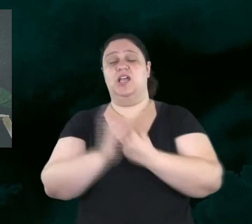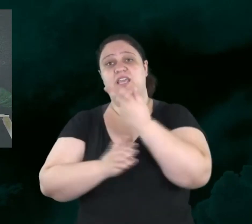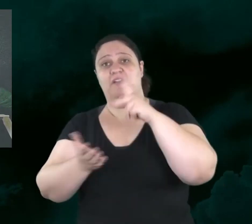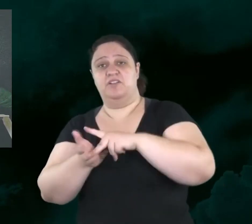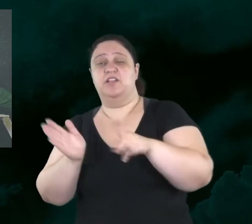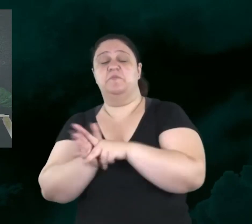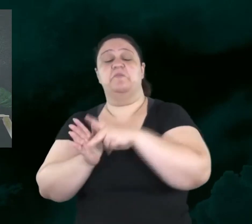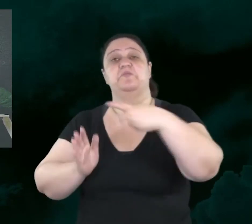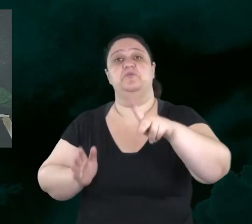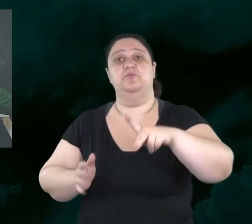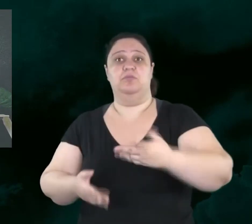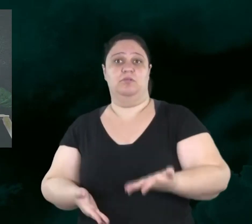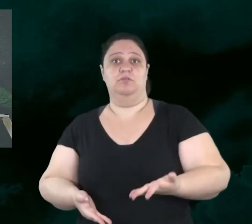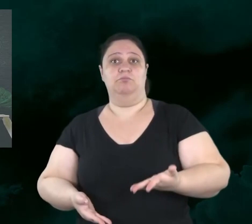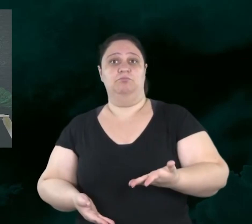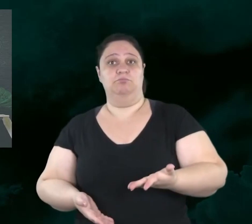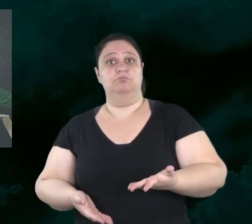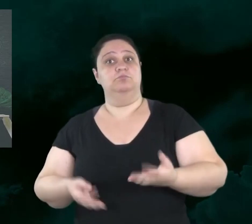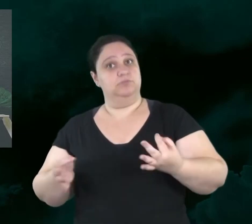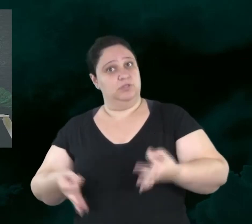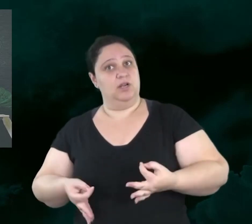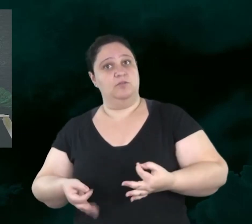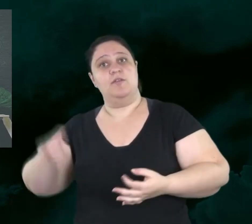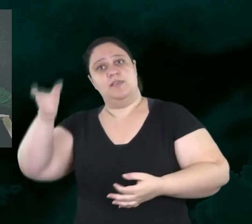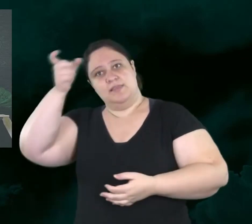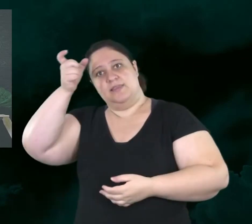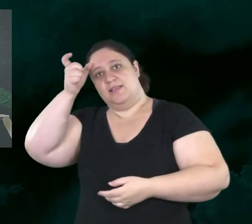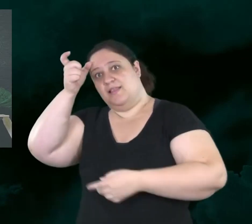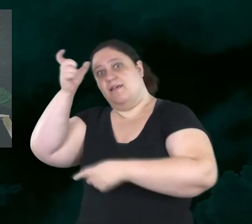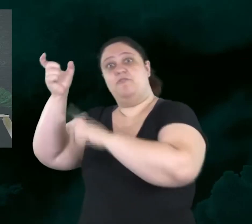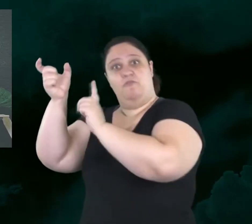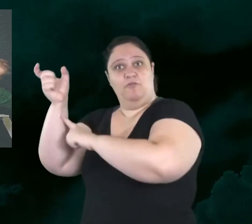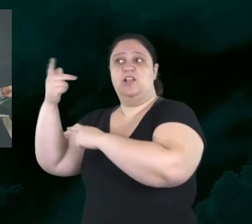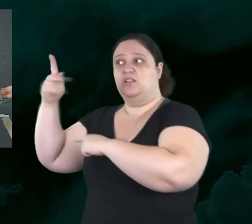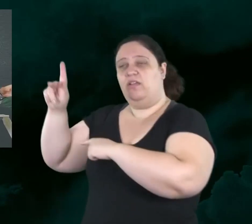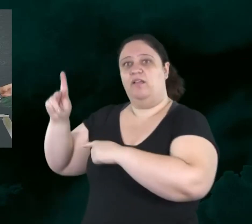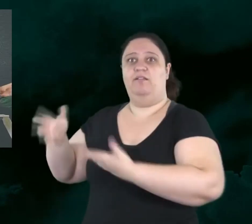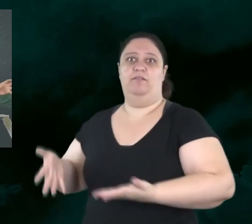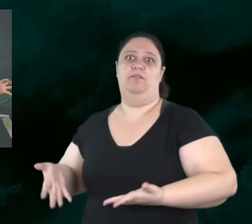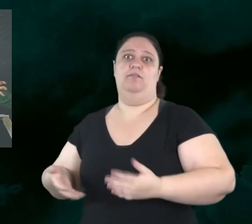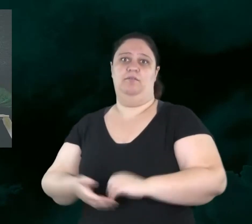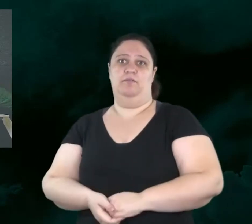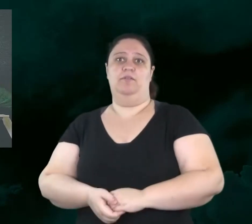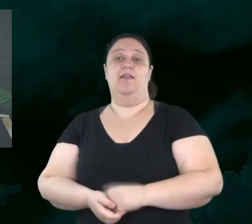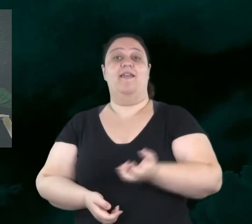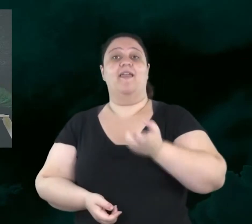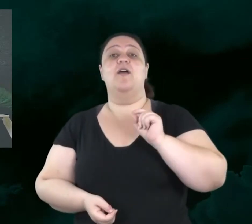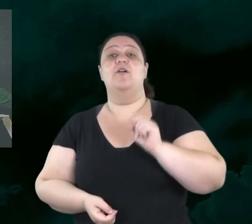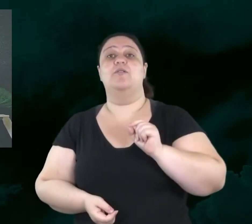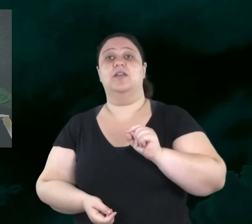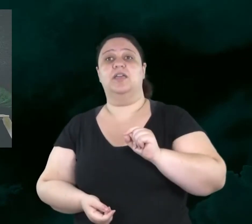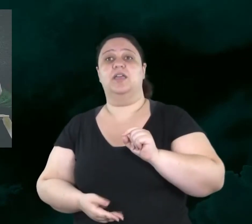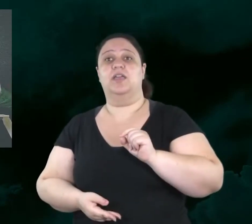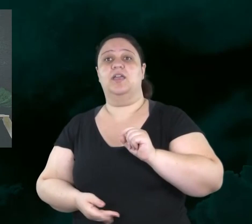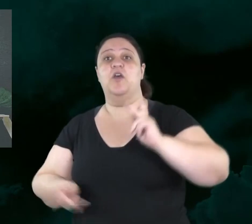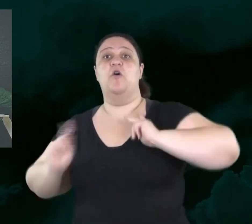quer. É isso que Satanás, o inimigo de Deus, quer levar o homem. Ele quer fazer o